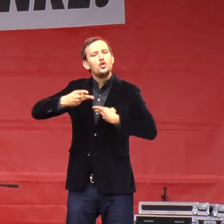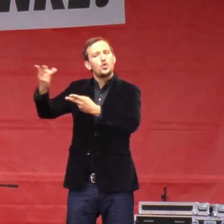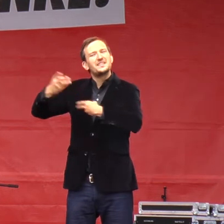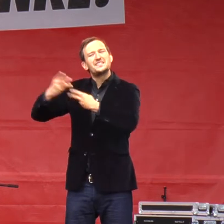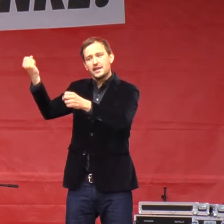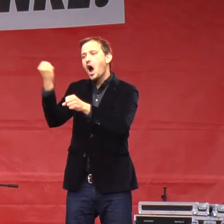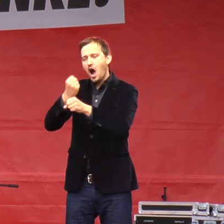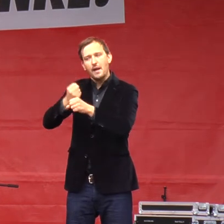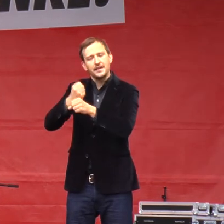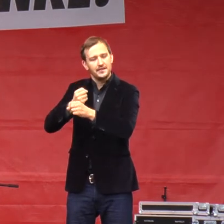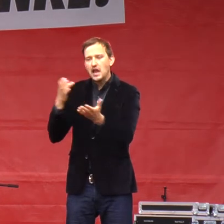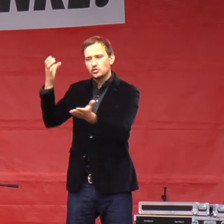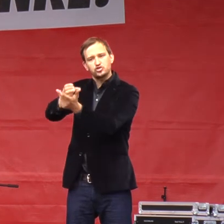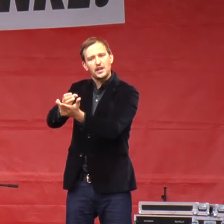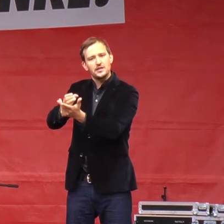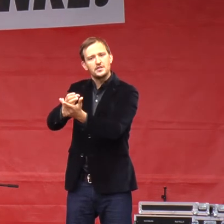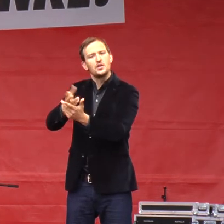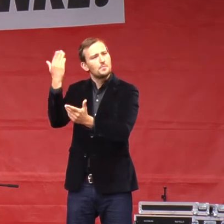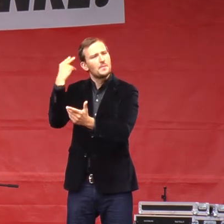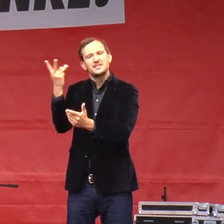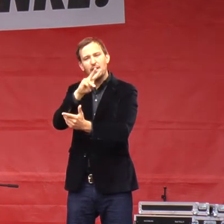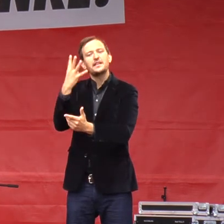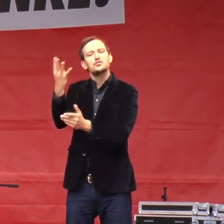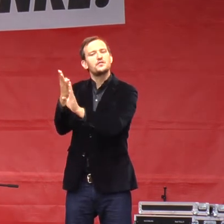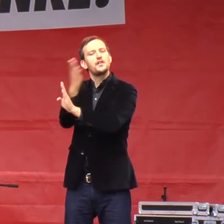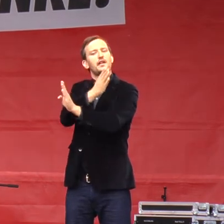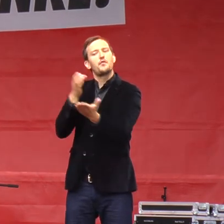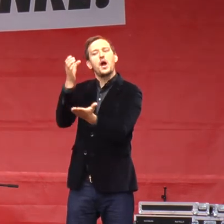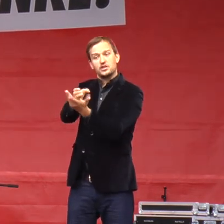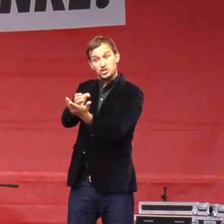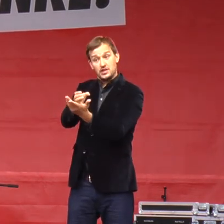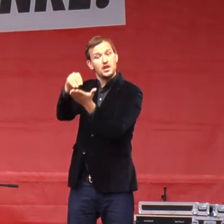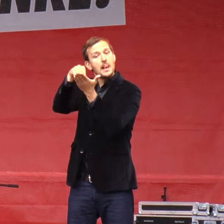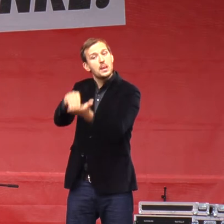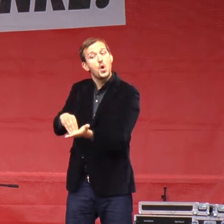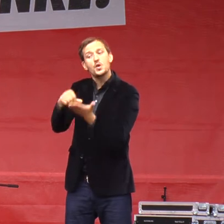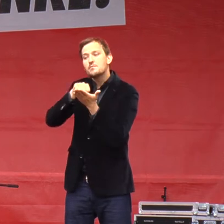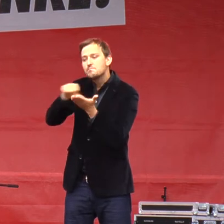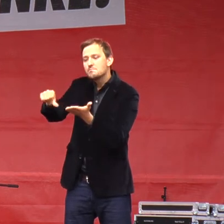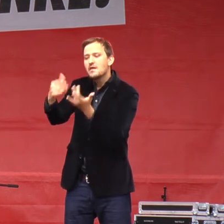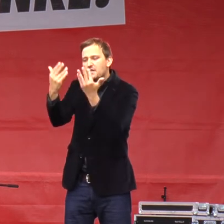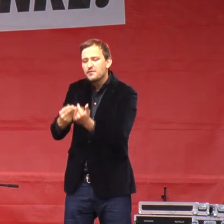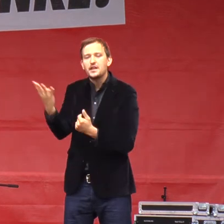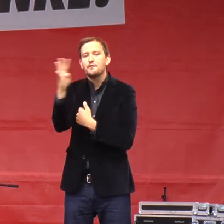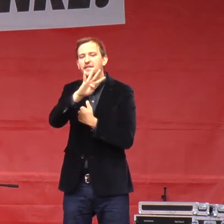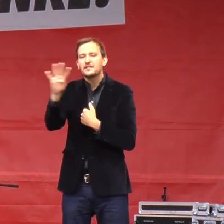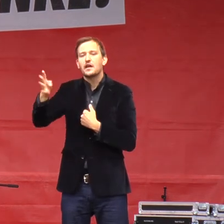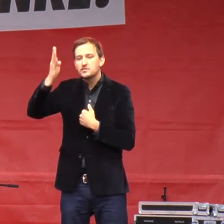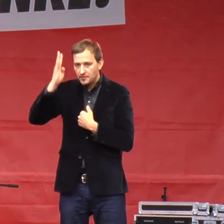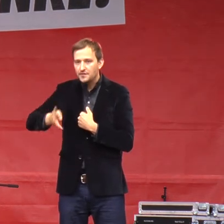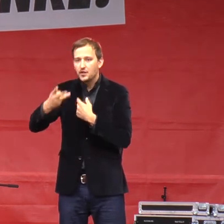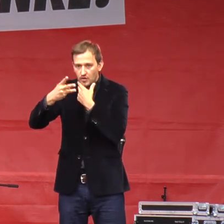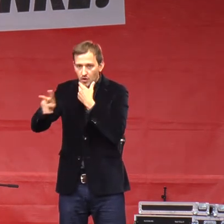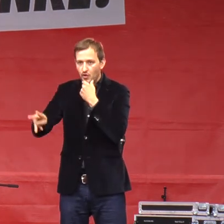beschäftigt warst oder bist und du bist vor 2004 eingestellt worden, dann bekommst du einen Lohn von 4.400 Euro